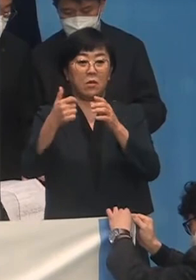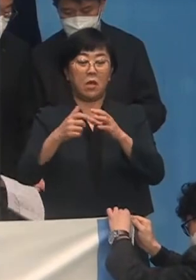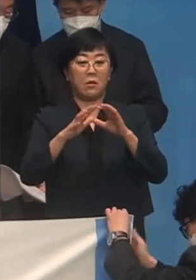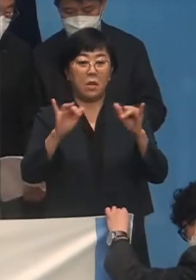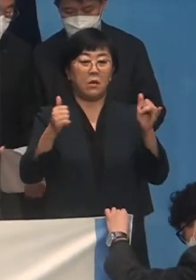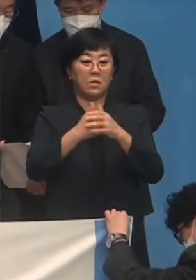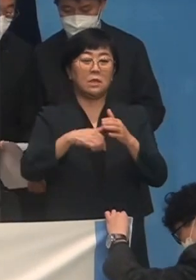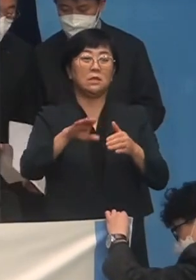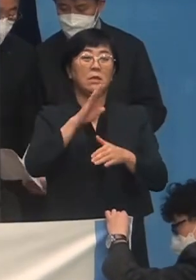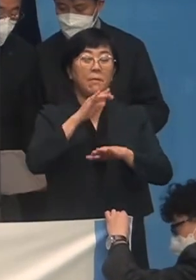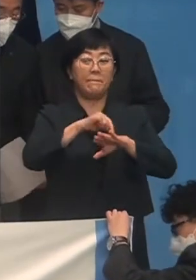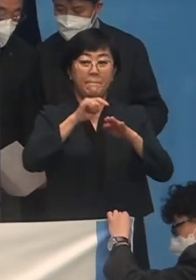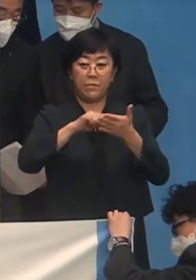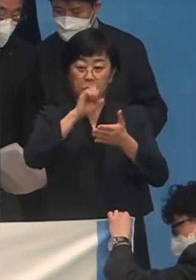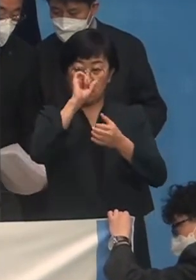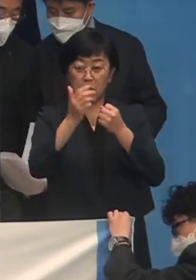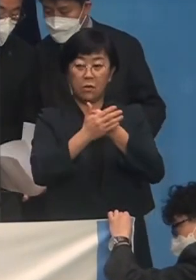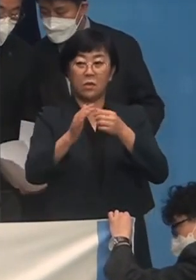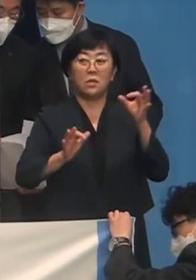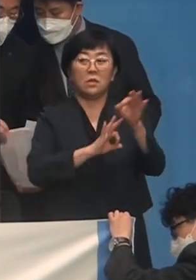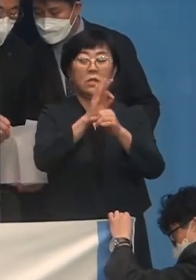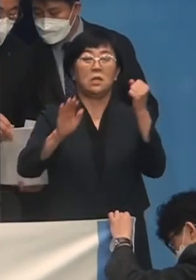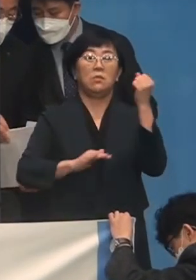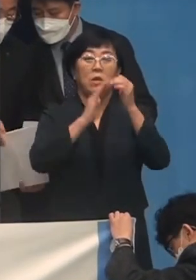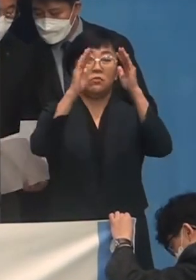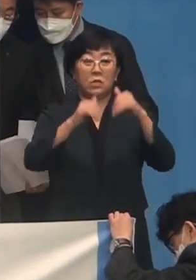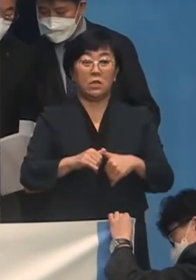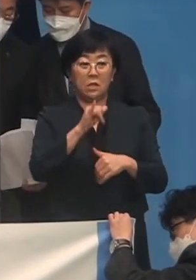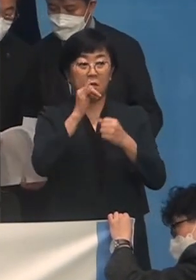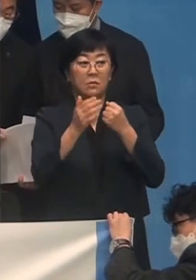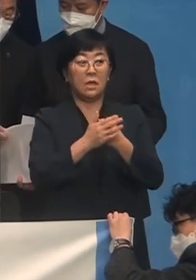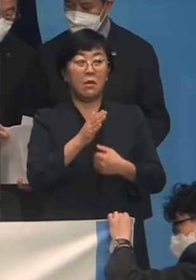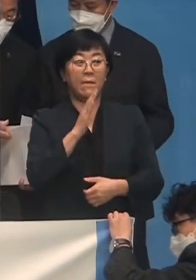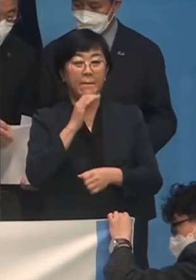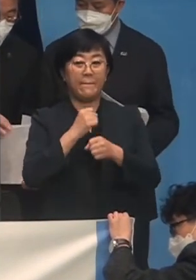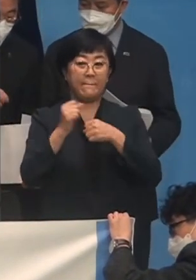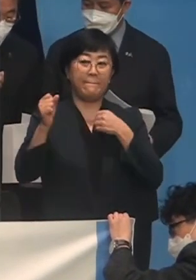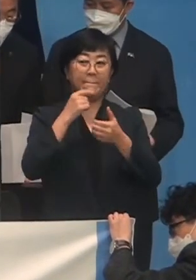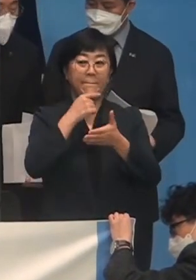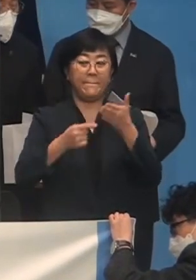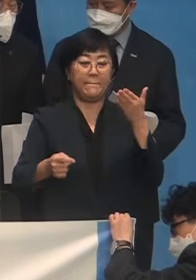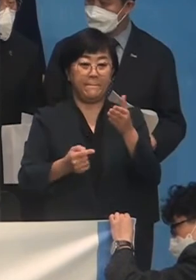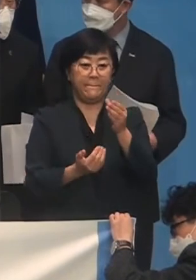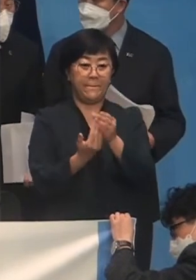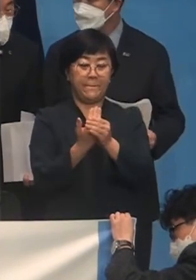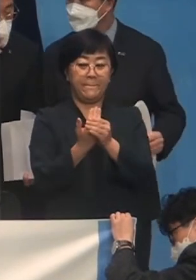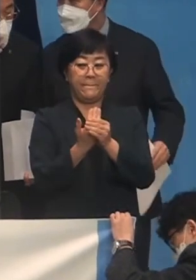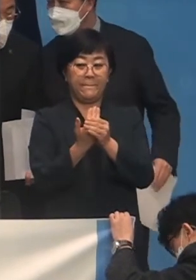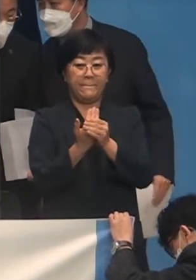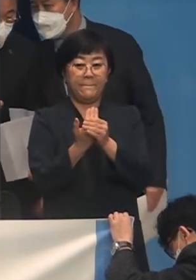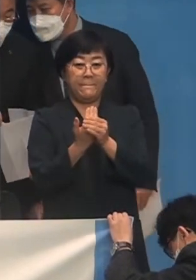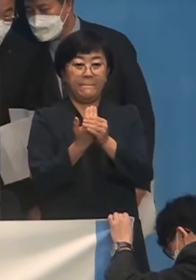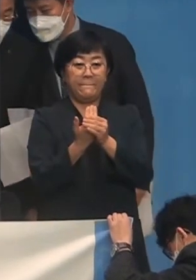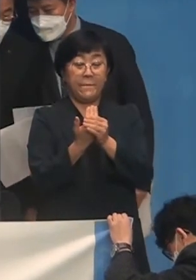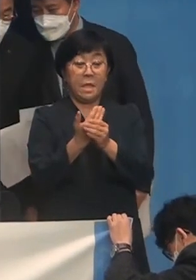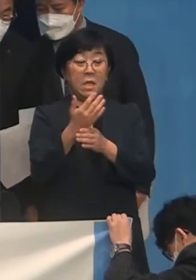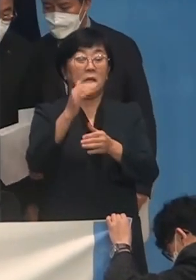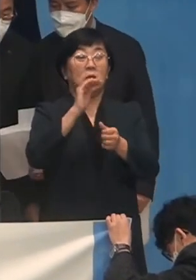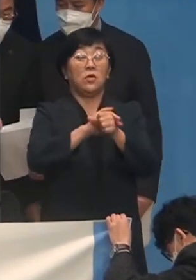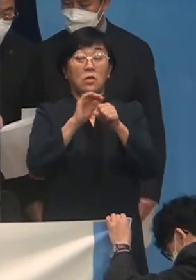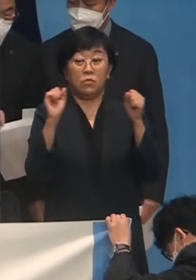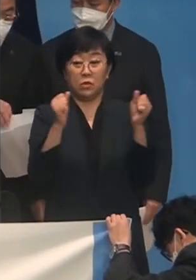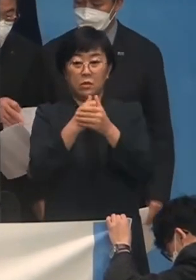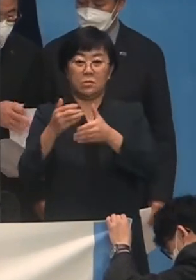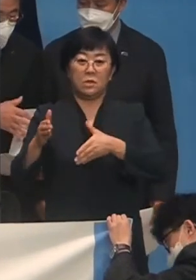민심은 확대해져가고 경제 기반이 무너짐에 따라 엄청난 피해가 발생하고 있습니다. 이에